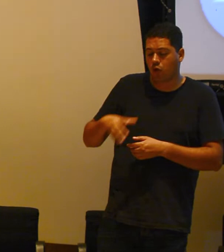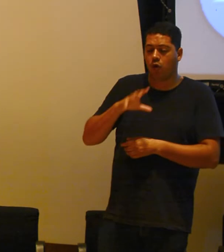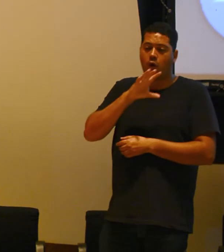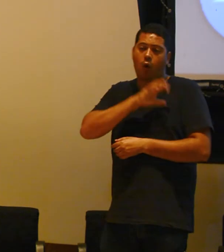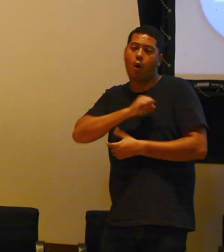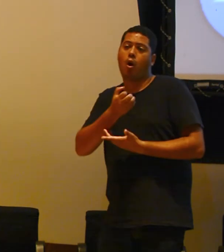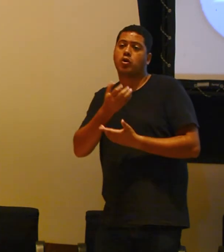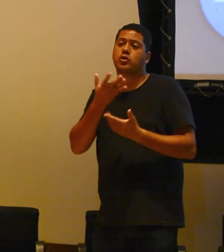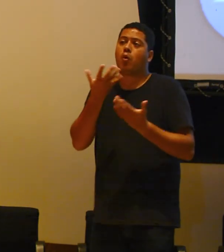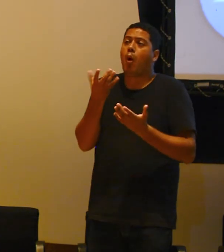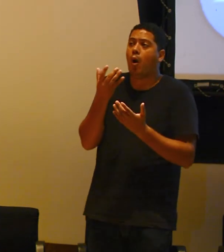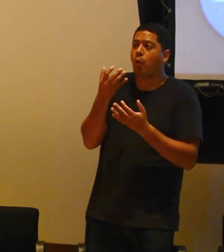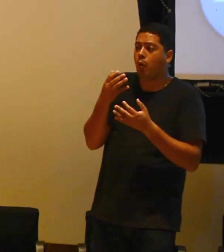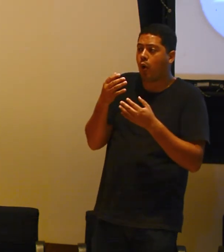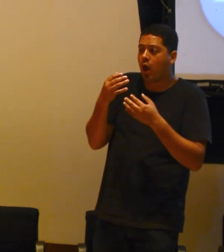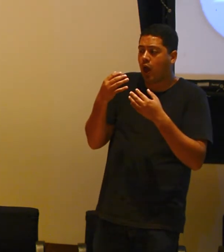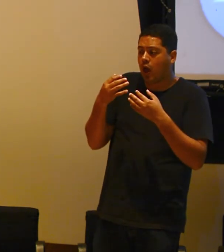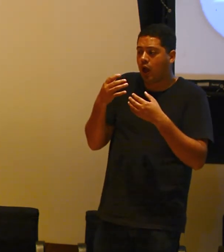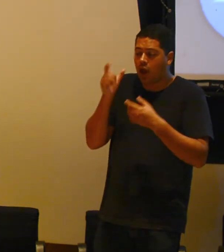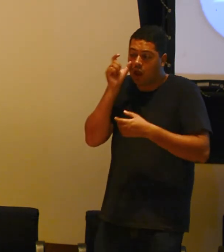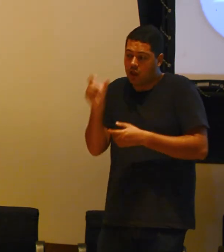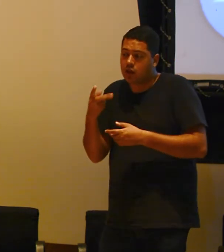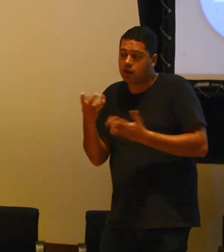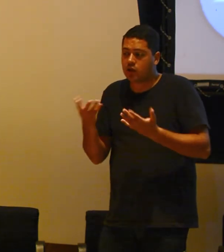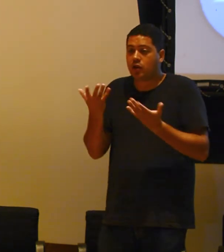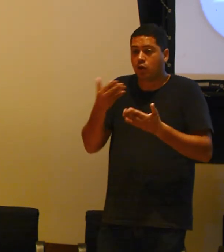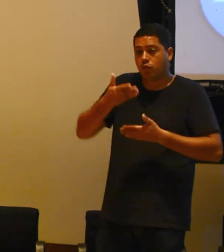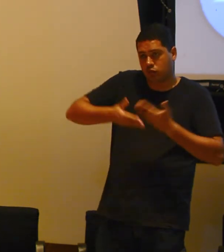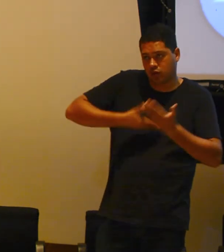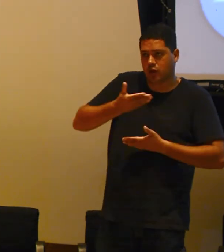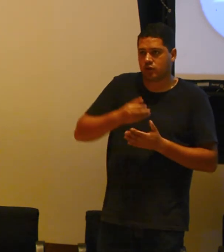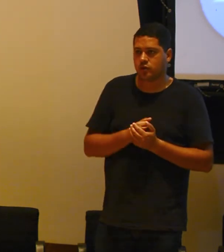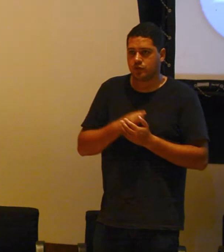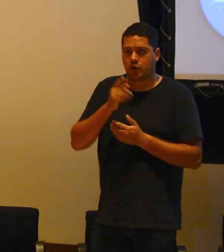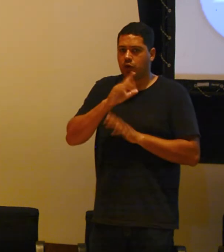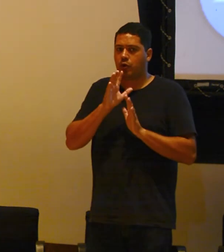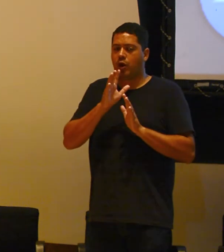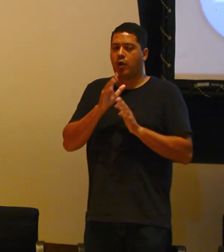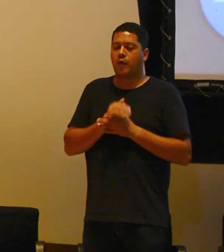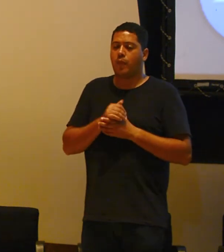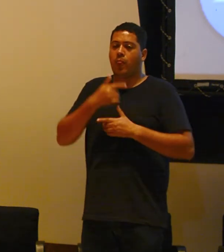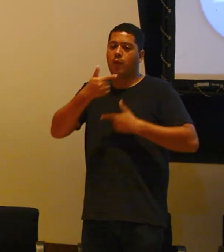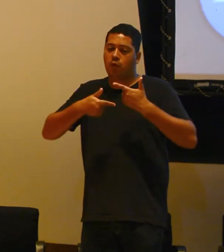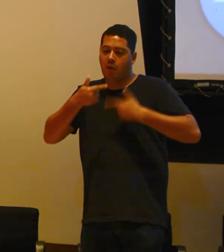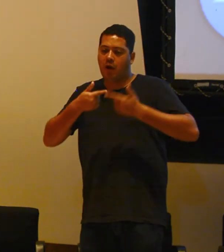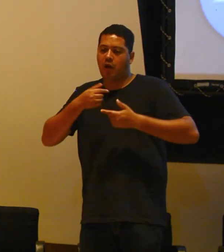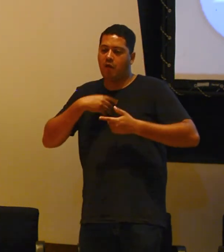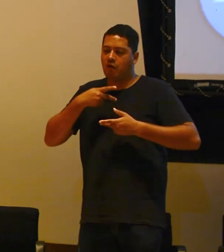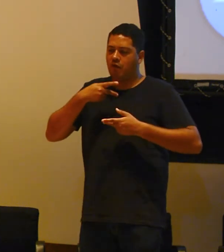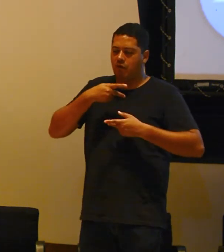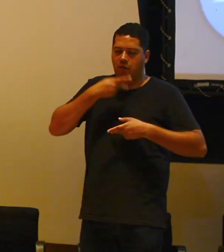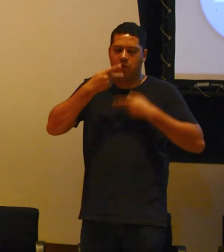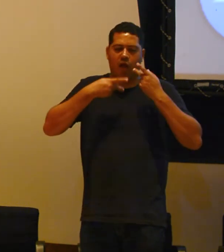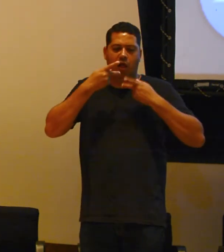parte técnica como a criança está. Então, não é uma parceria realmente. Não é um trabalho de que eu falo e você faz, e